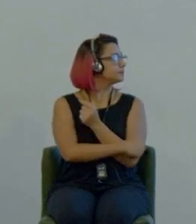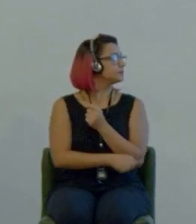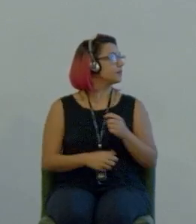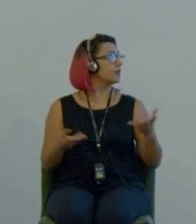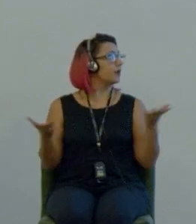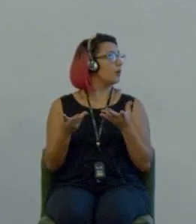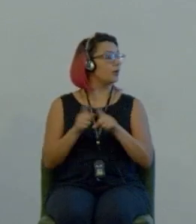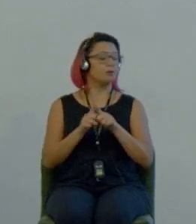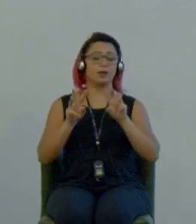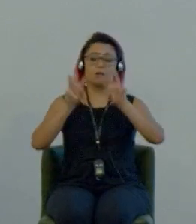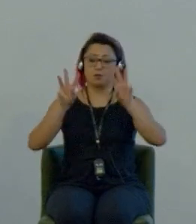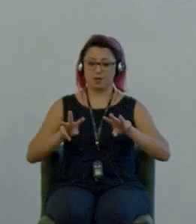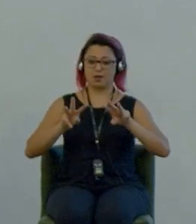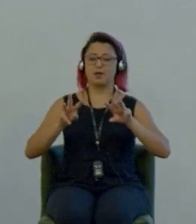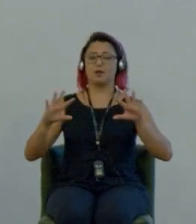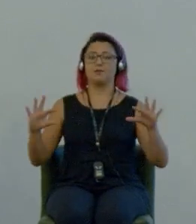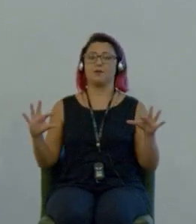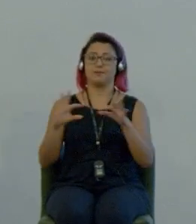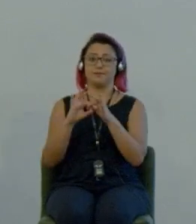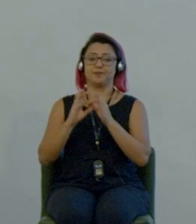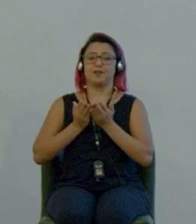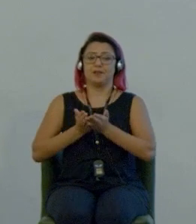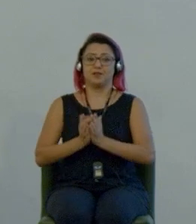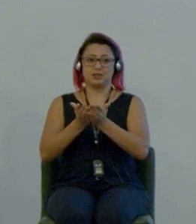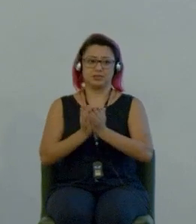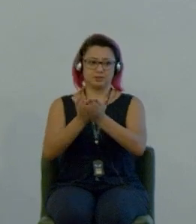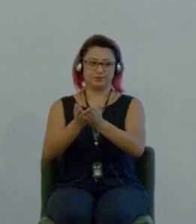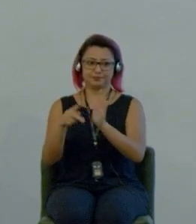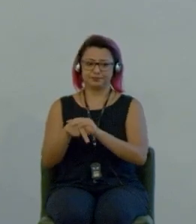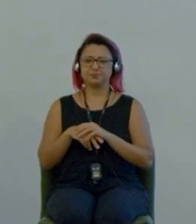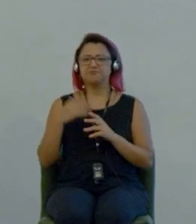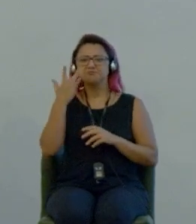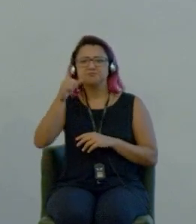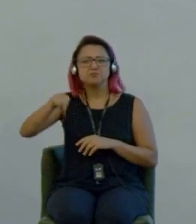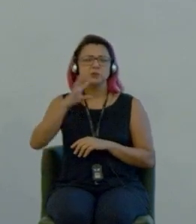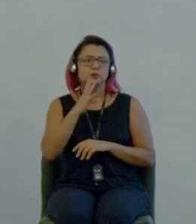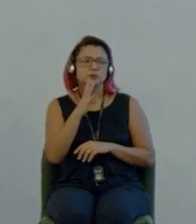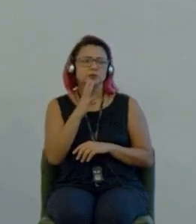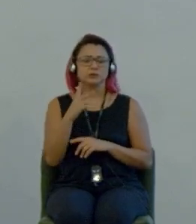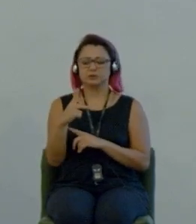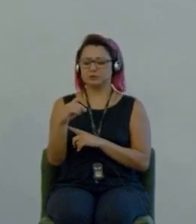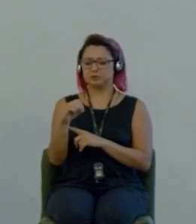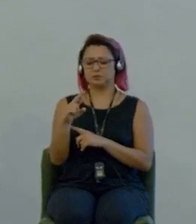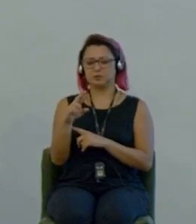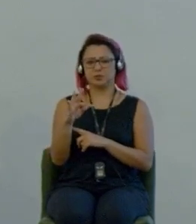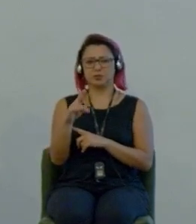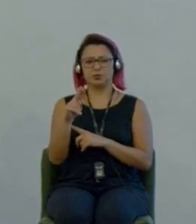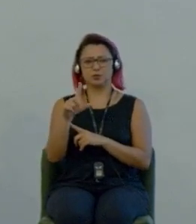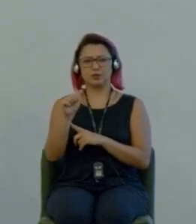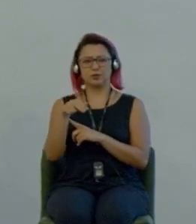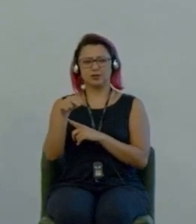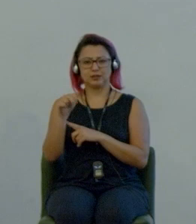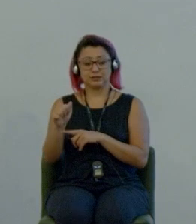vous connaissez les portulans, les navigation maps du XIIe siècle. Mais là, on s'est dit, comment représenter